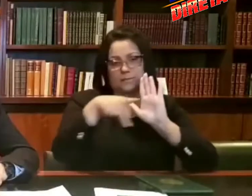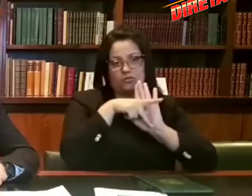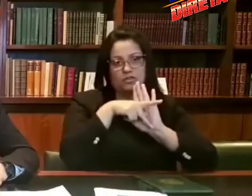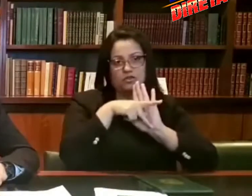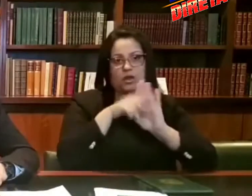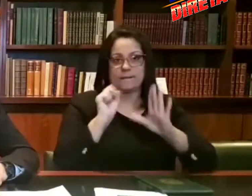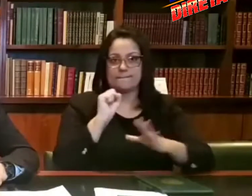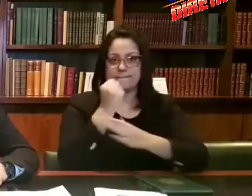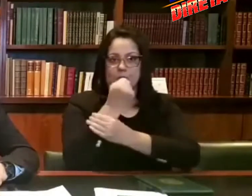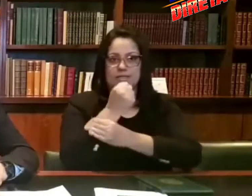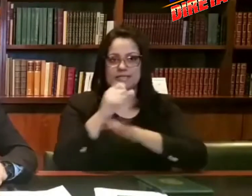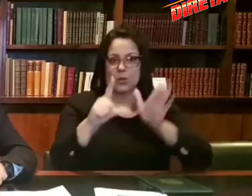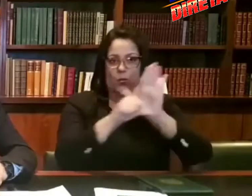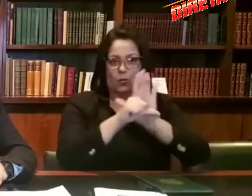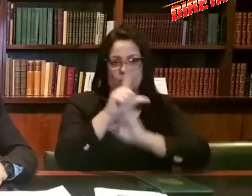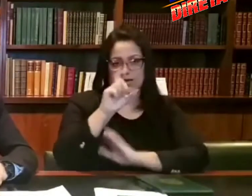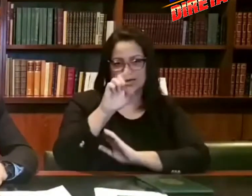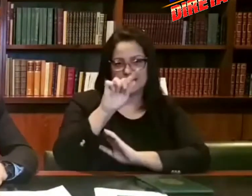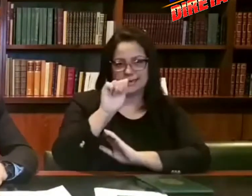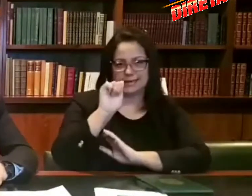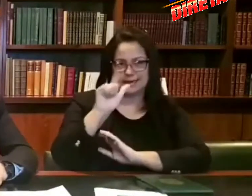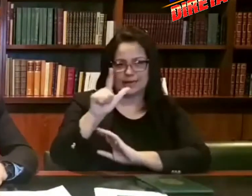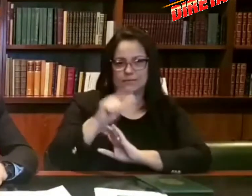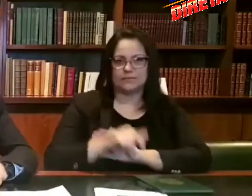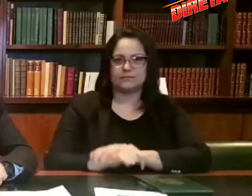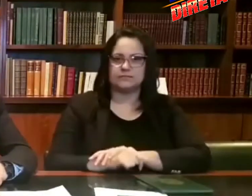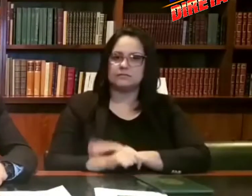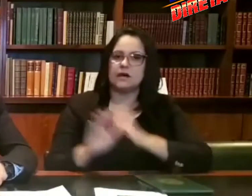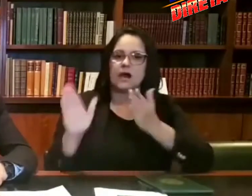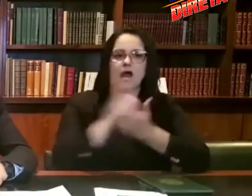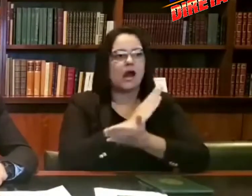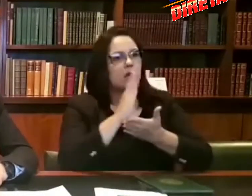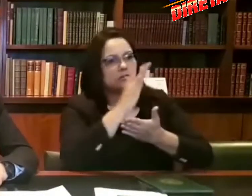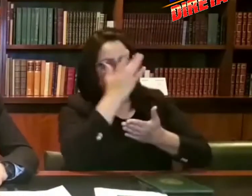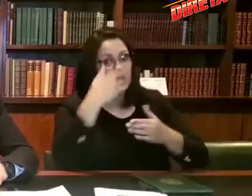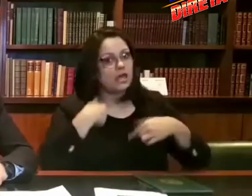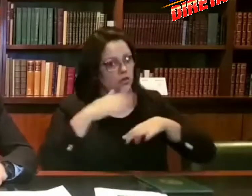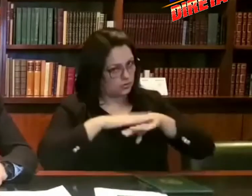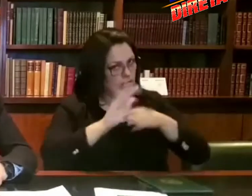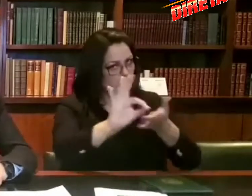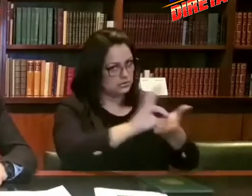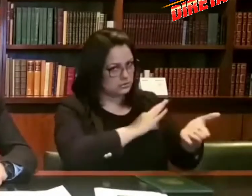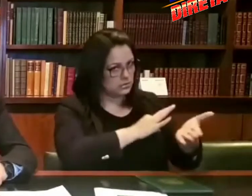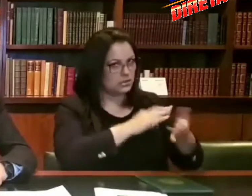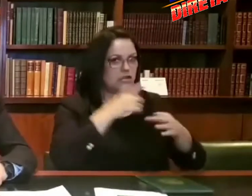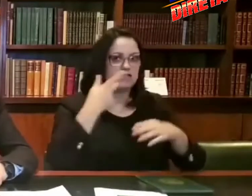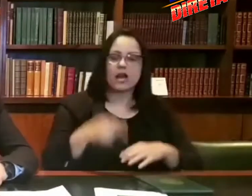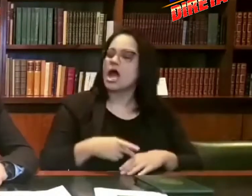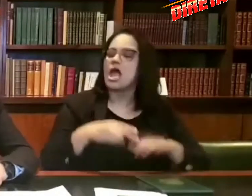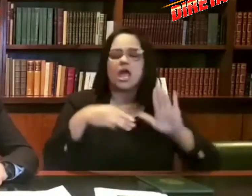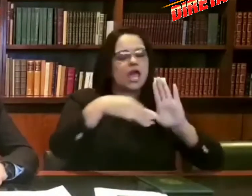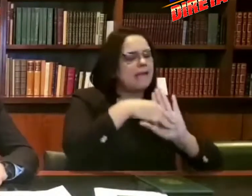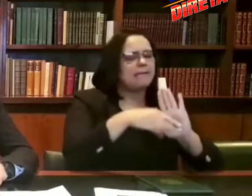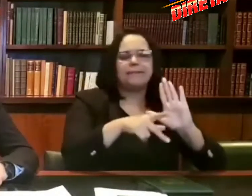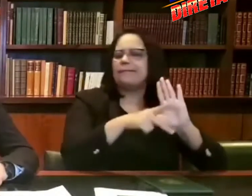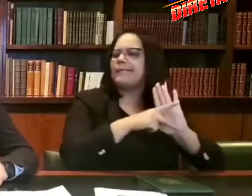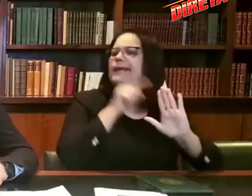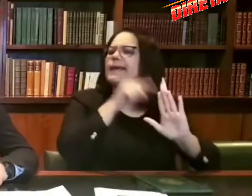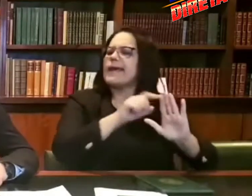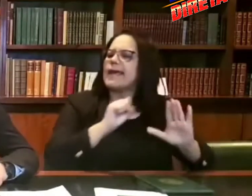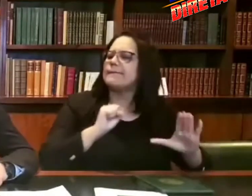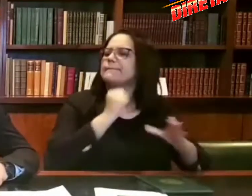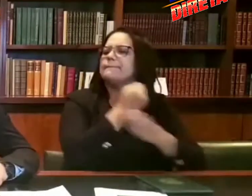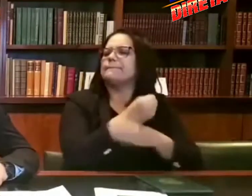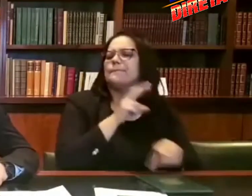Proteção Legal. Alguns começaram a falar, né? Isso pega, né? Que é MP para proteger possíveis fraudes